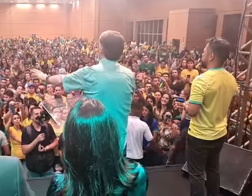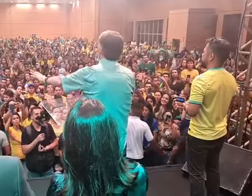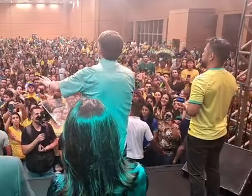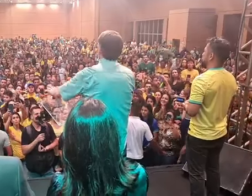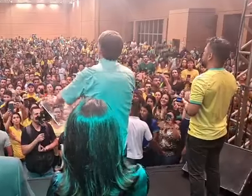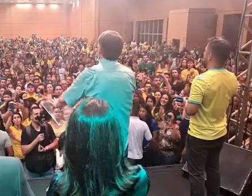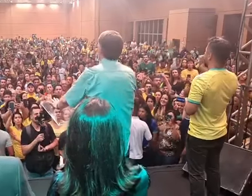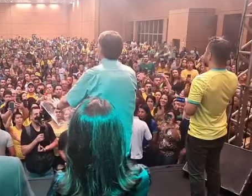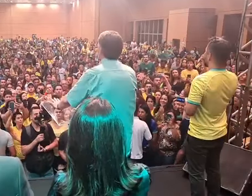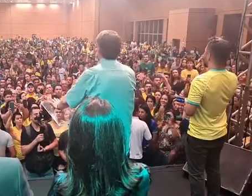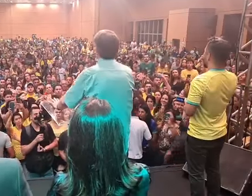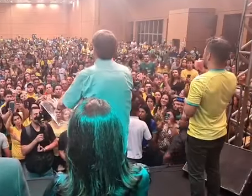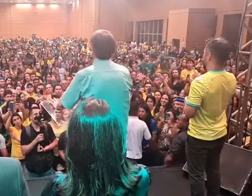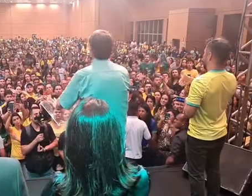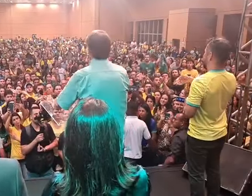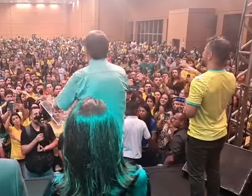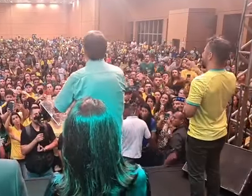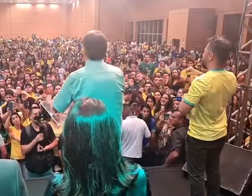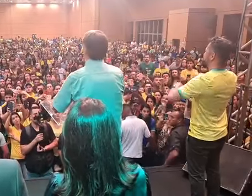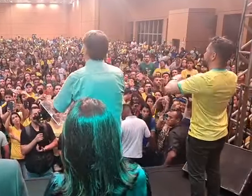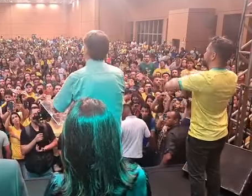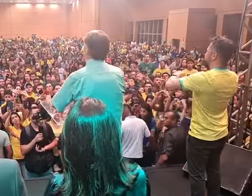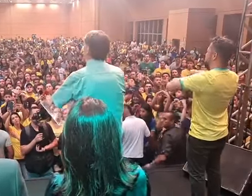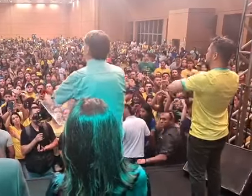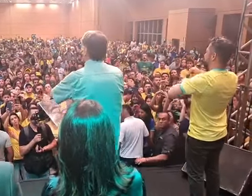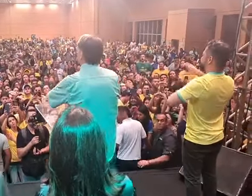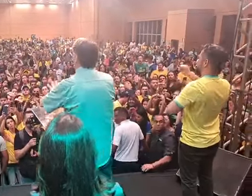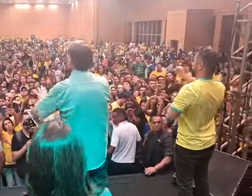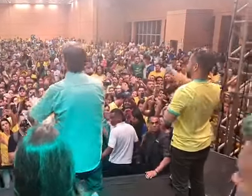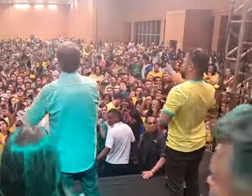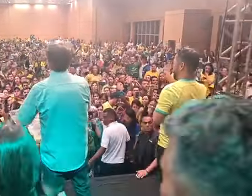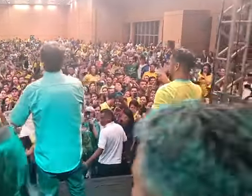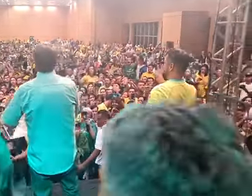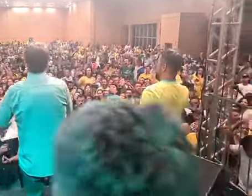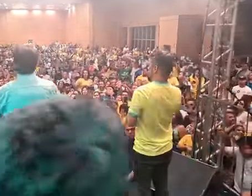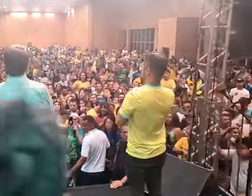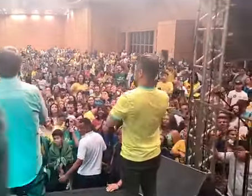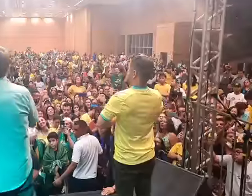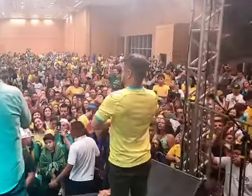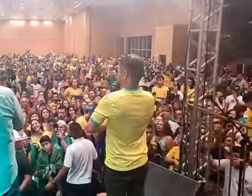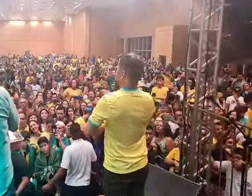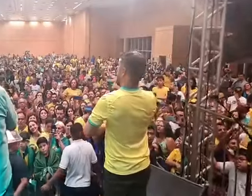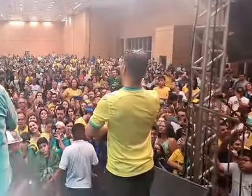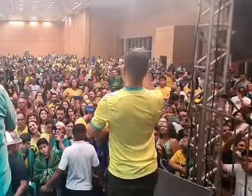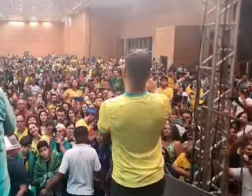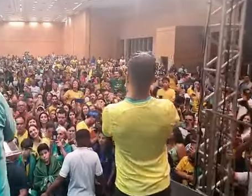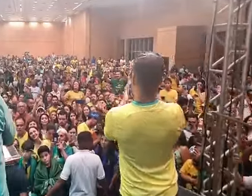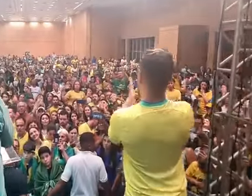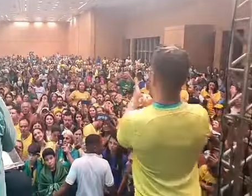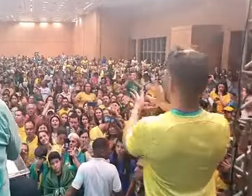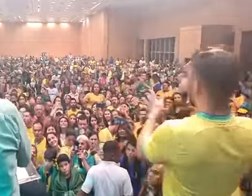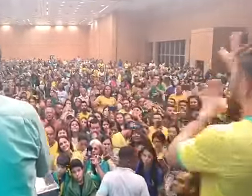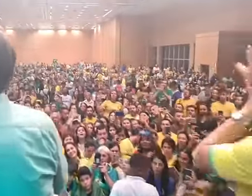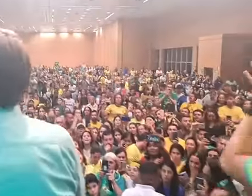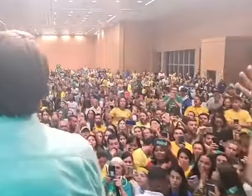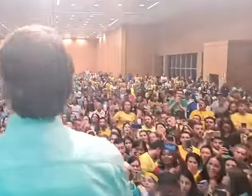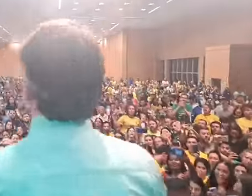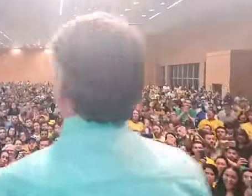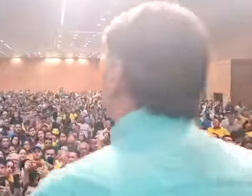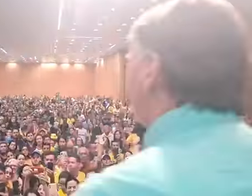temos um debate no SBT. Estarei presente. Vamos fazer as perguntas mais exigidas para